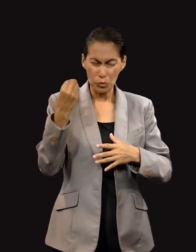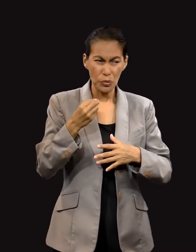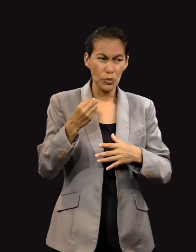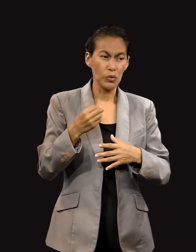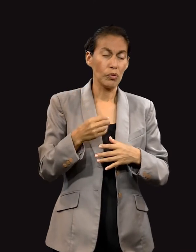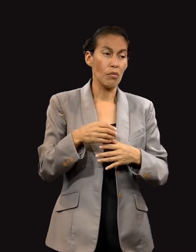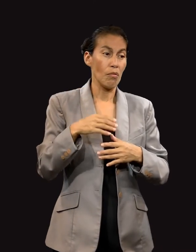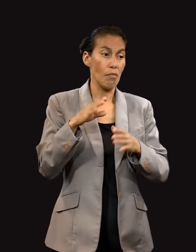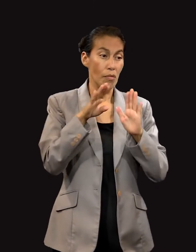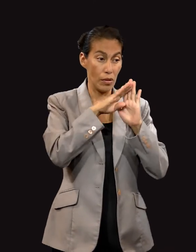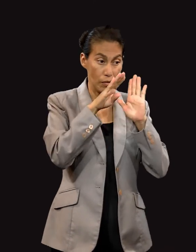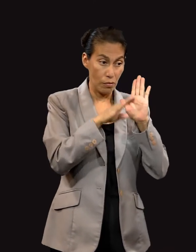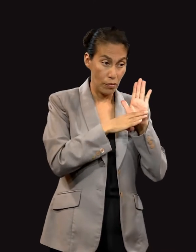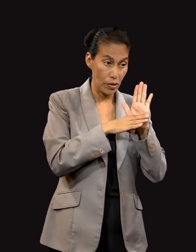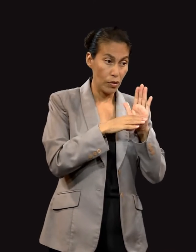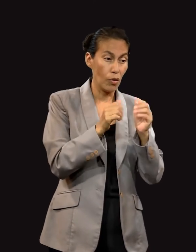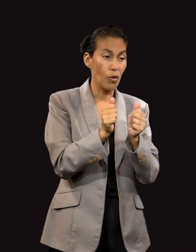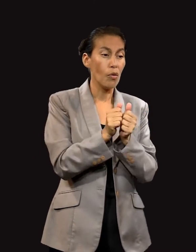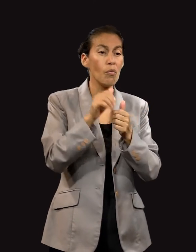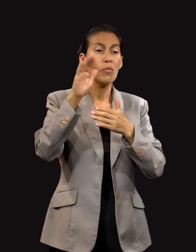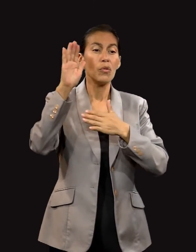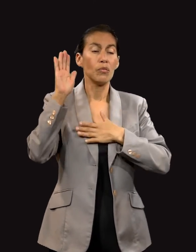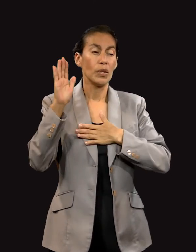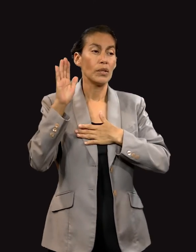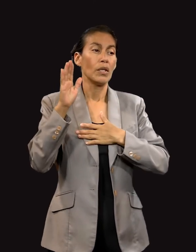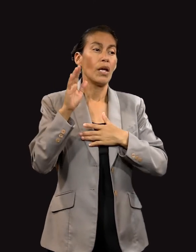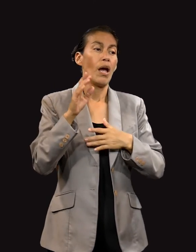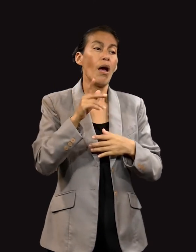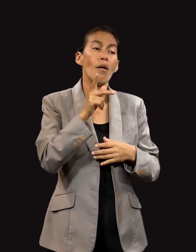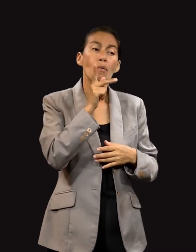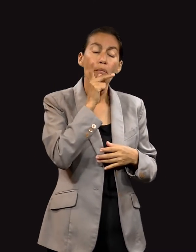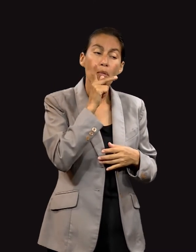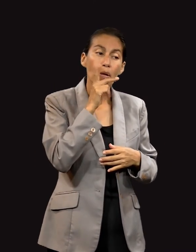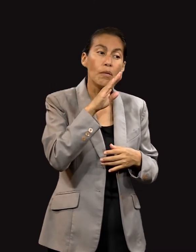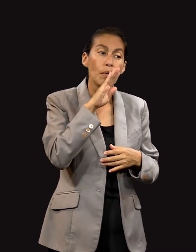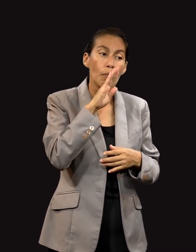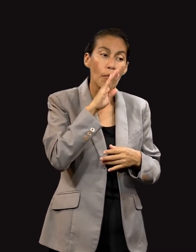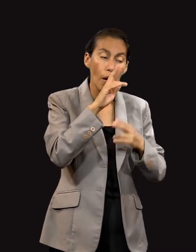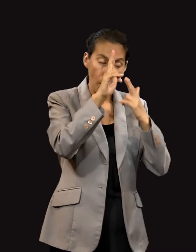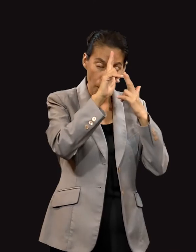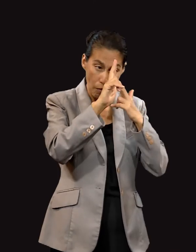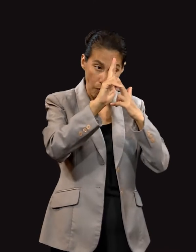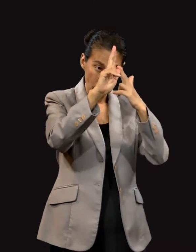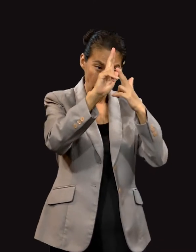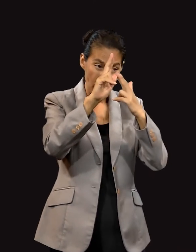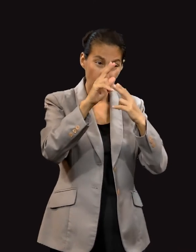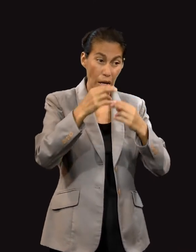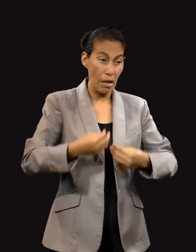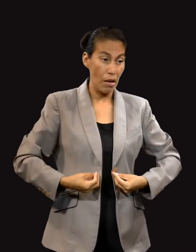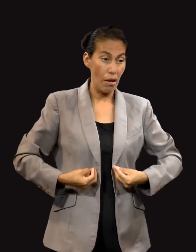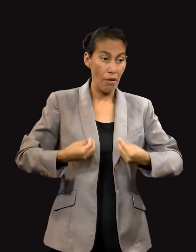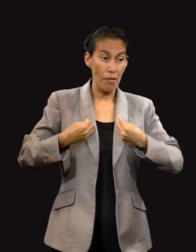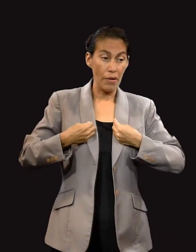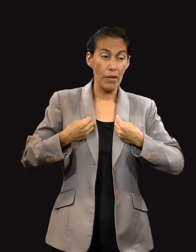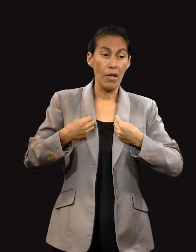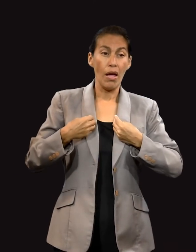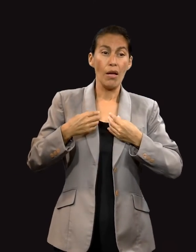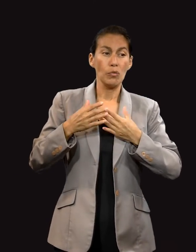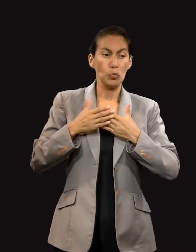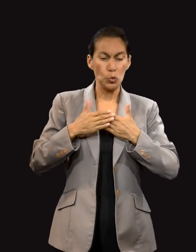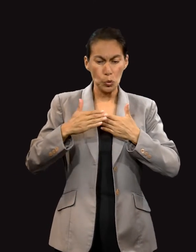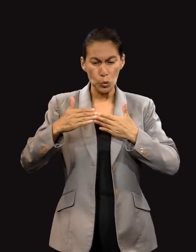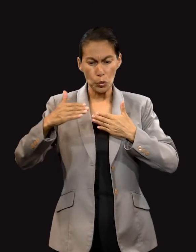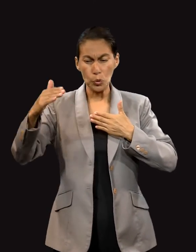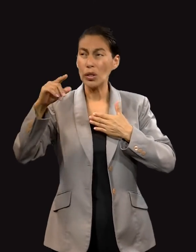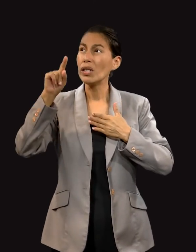con promesas. Honra a tu padre y a tu madre para que tus días se alarguen. En la tierra que Jehová Dios te